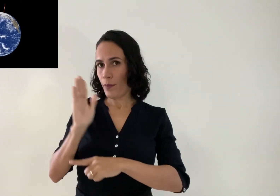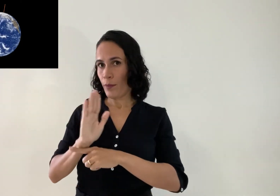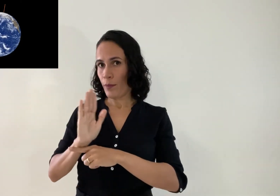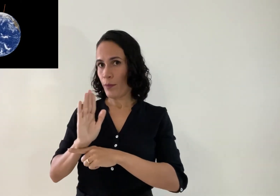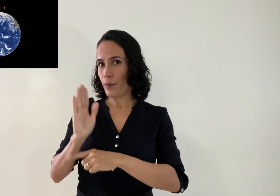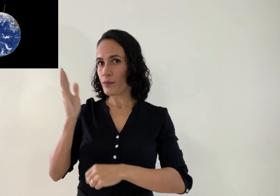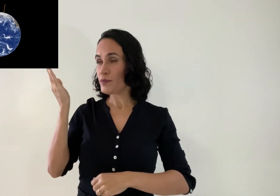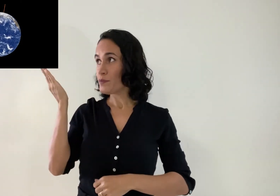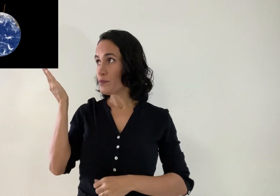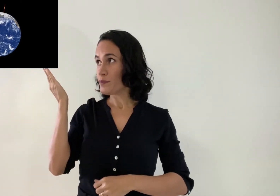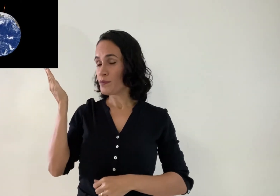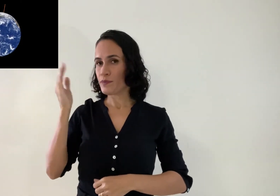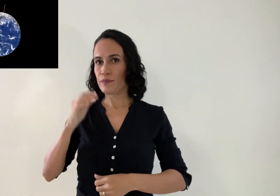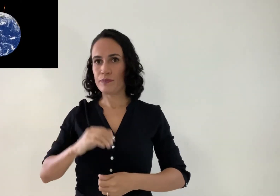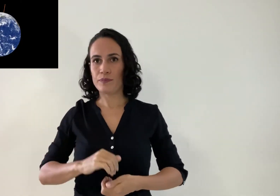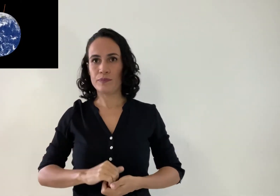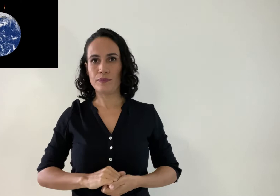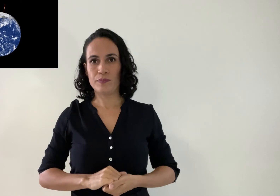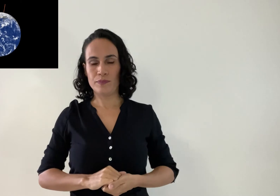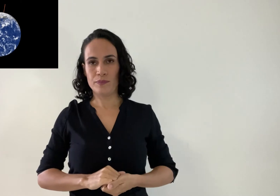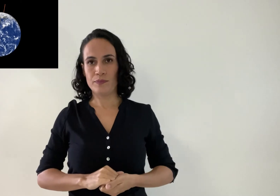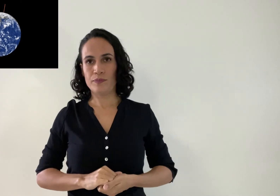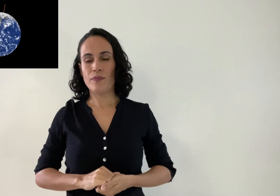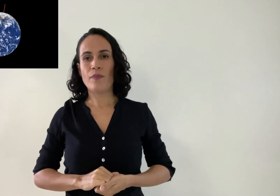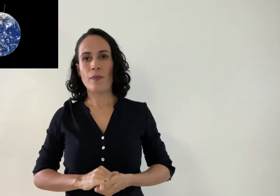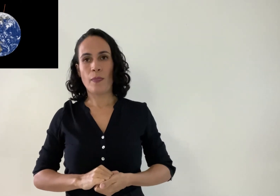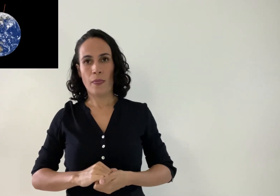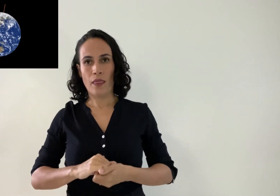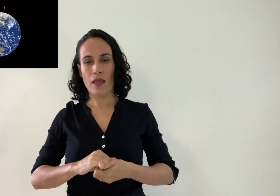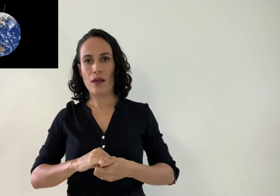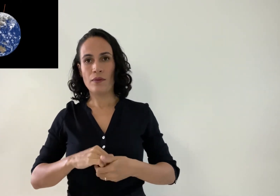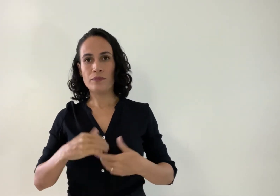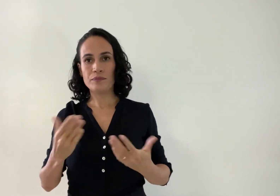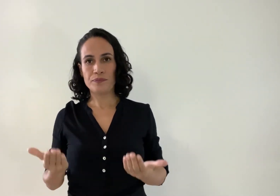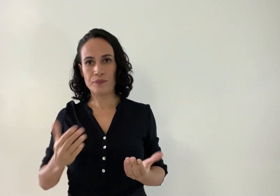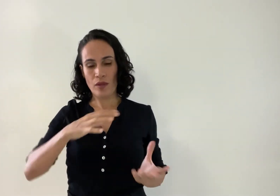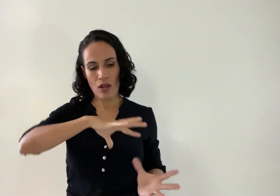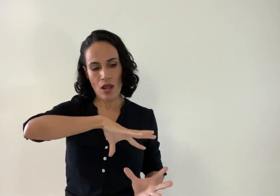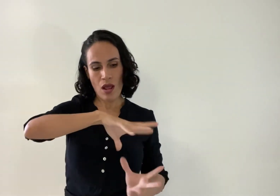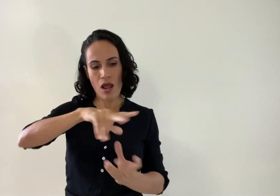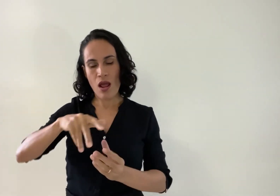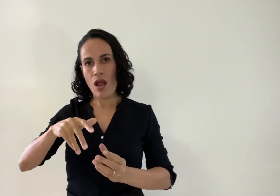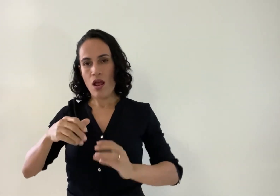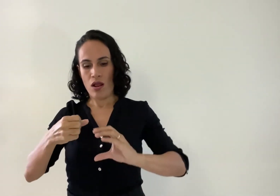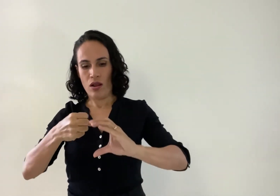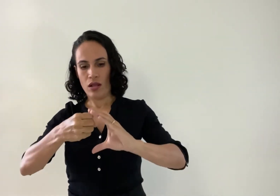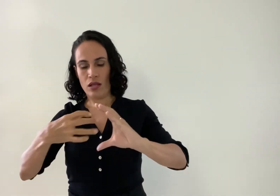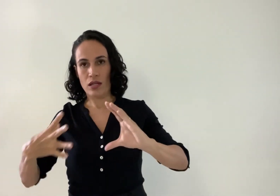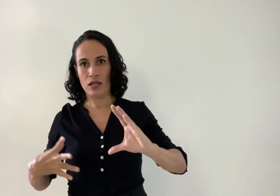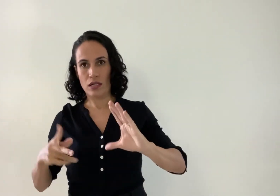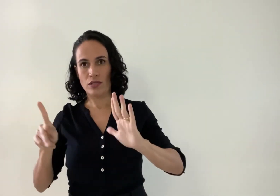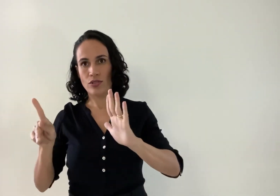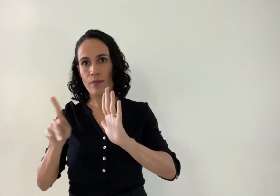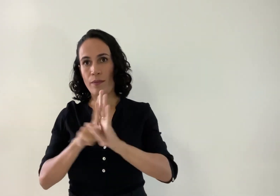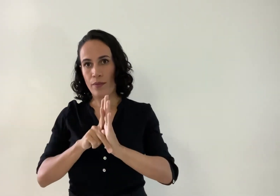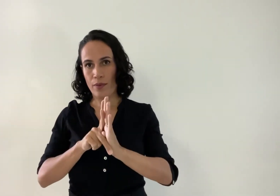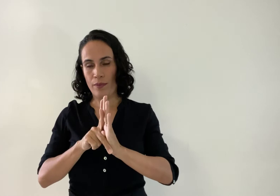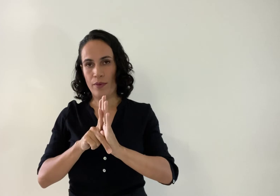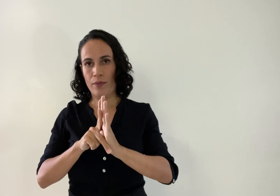formato geóide. Isso é um formato da Terra. Ela não é uma esfera perfeita, obviamente não é um cubo, obviamente não é